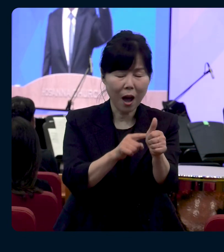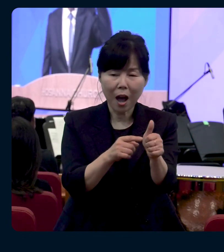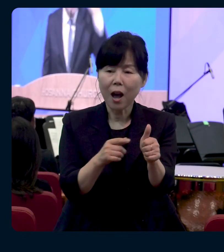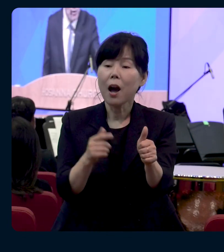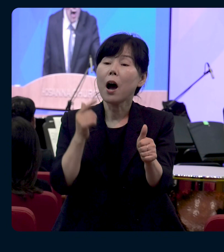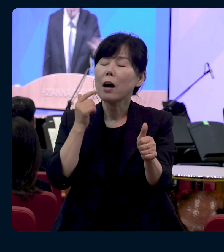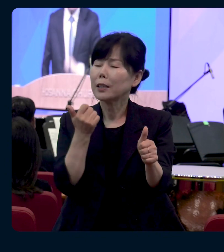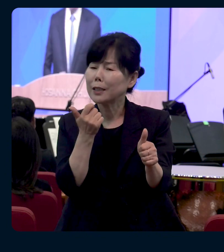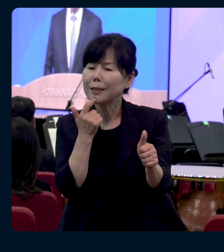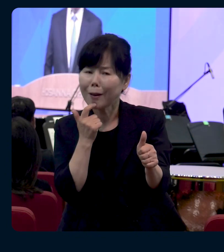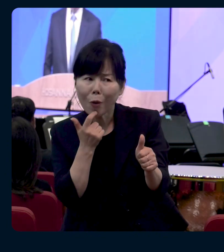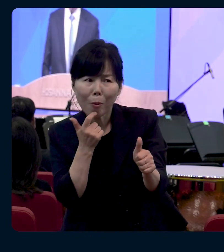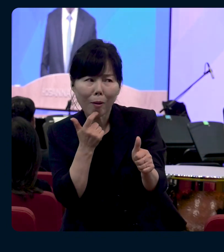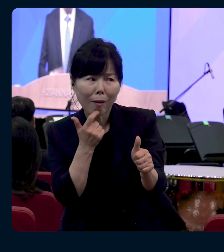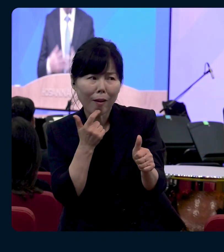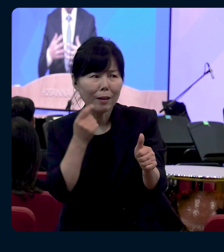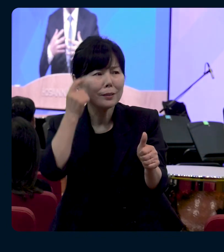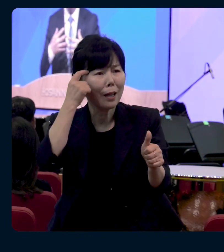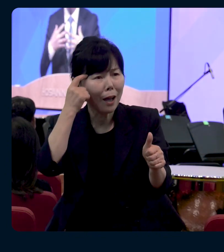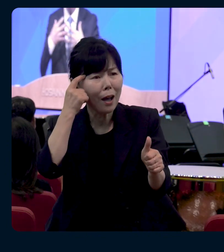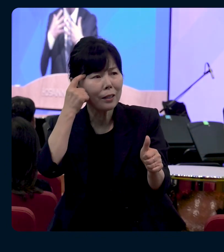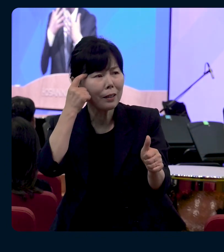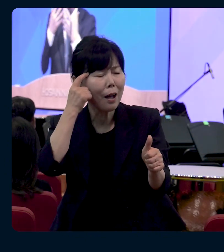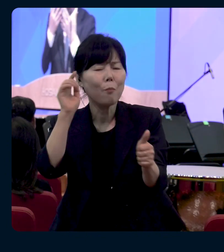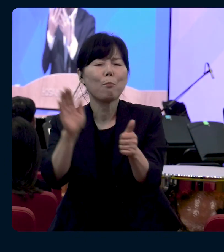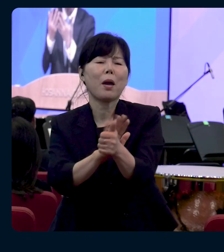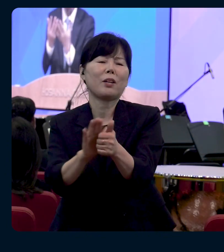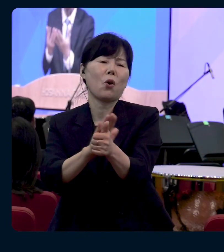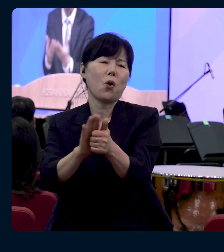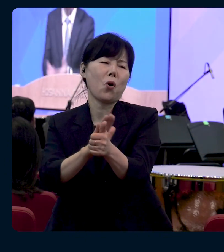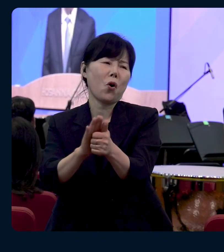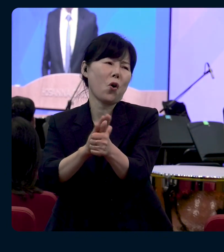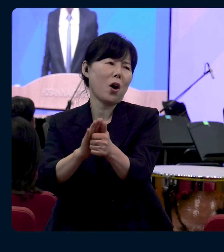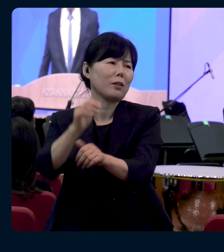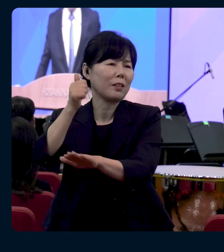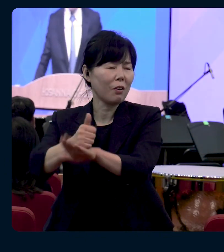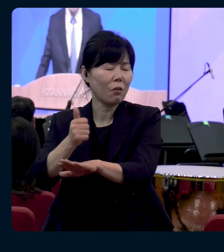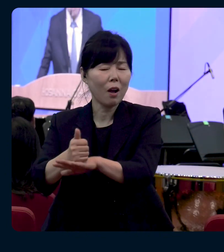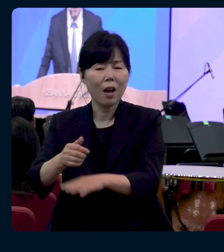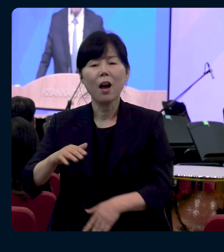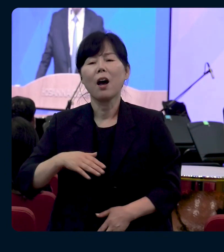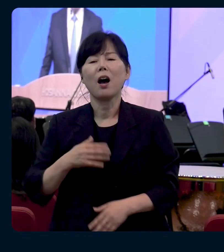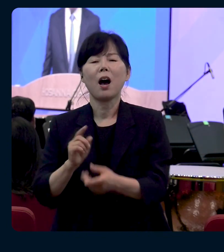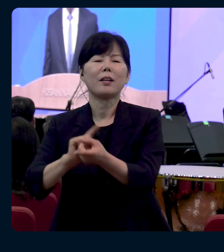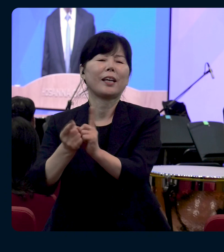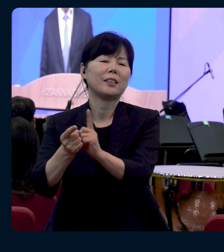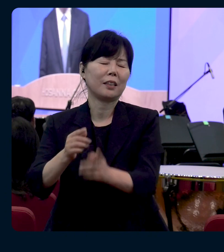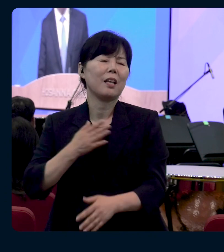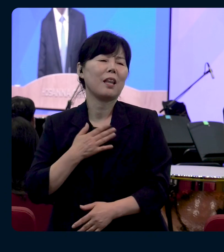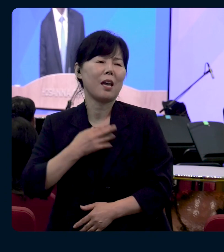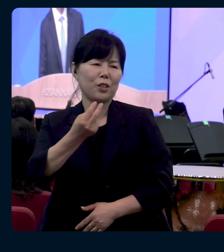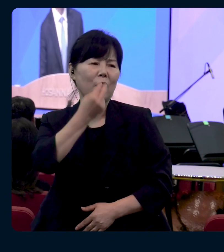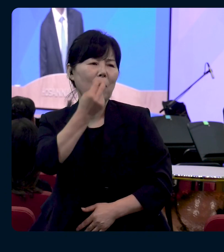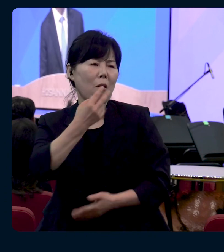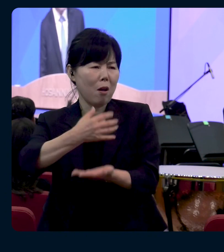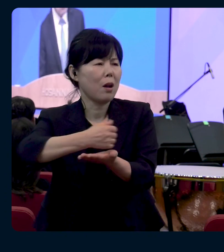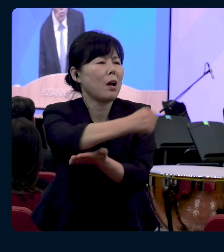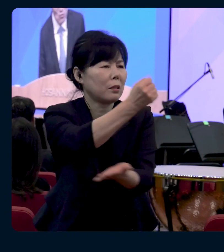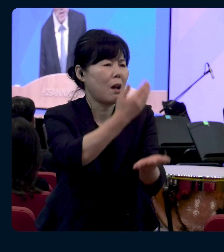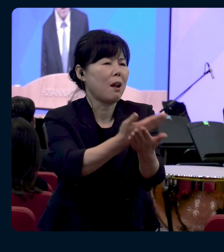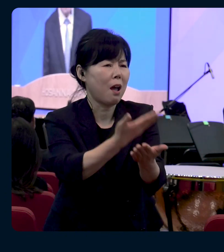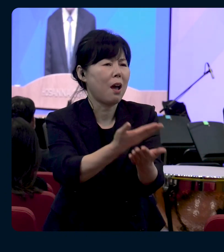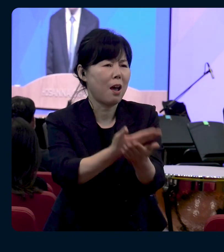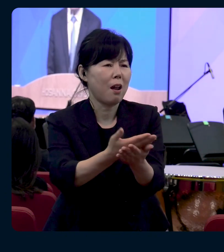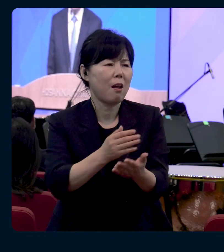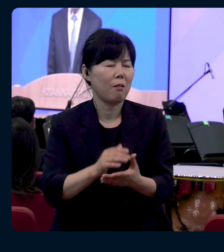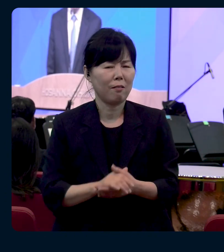생각하고 배려하면서 자기들의 생명까지 내어주겠다고 그렇게 이야기합니다. 여러분,